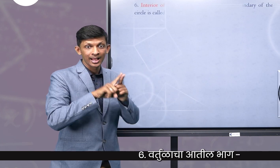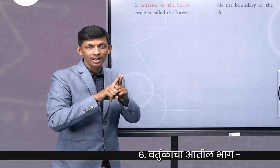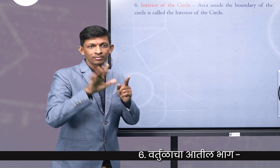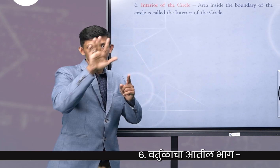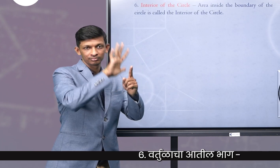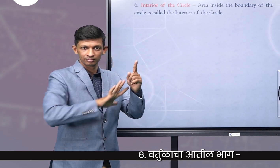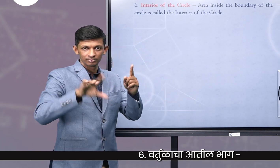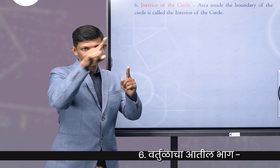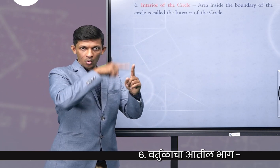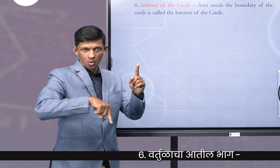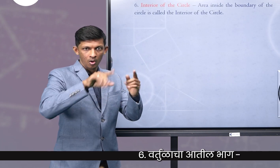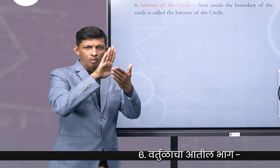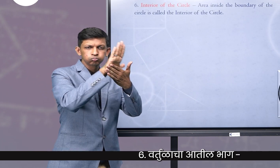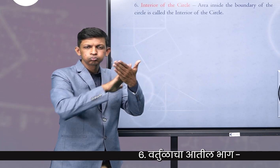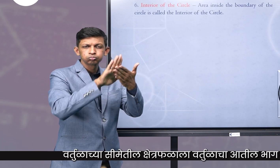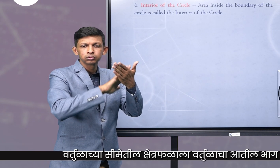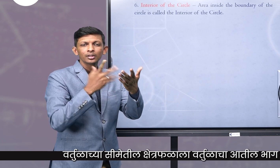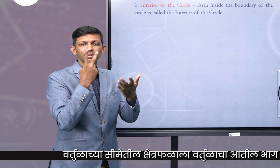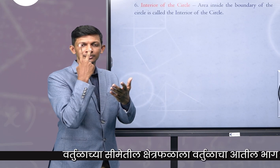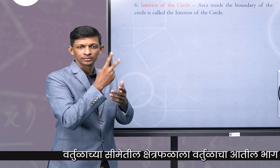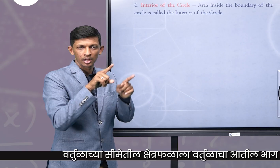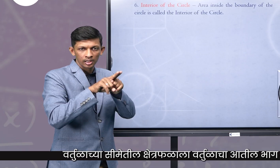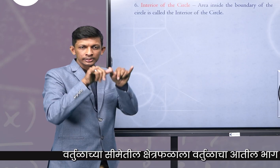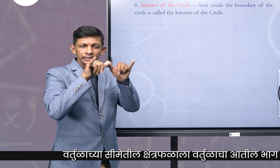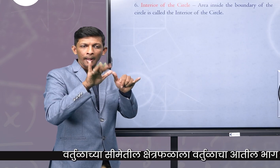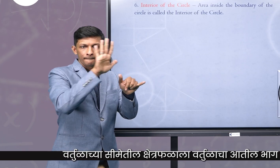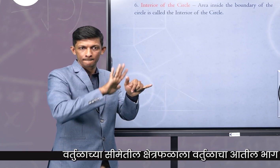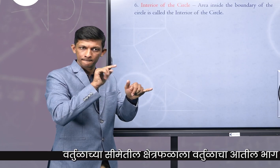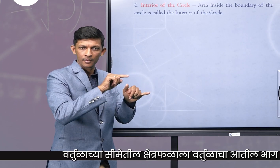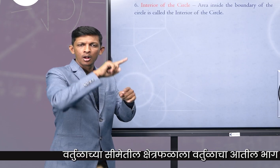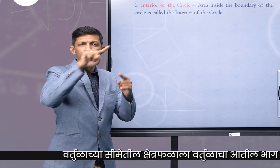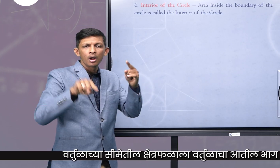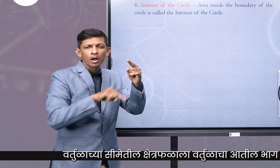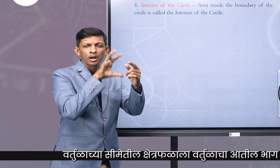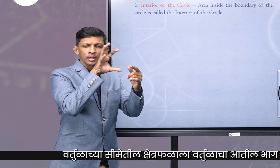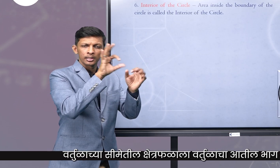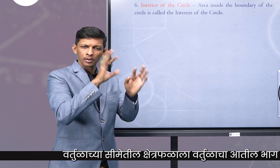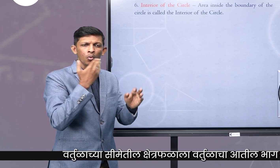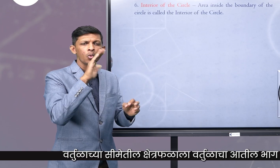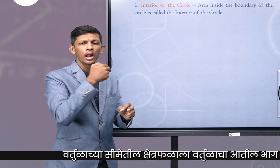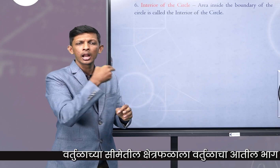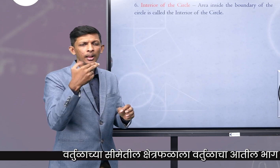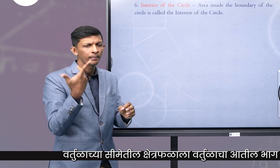6. वर्तुळाच्या आतील भाग. वर्तुळाच्या सीमेतील क्षेत्रफळाला वर्तुळाचा आतील भाग म्हणतात.